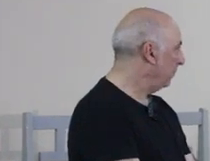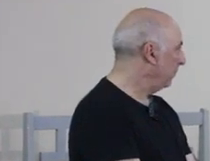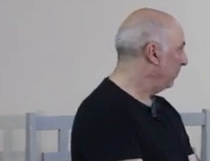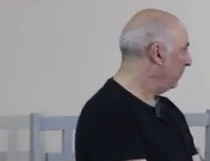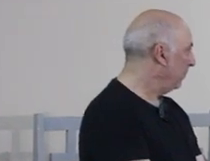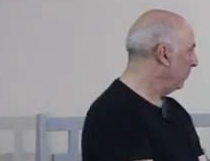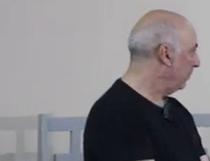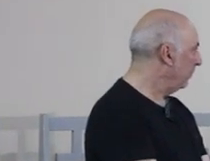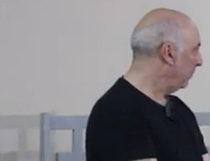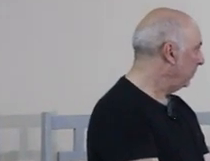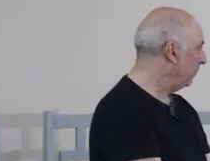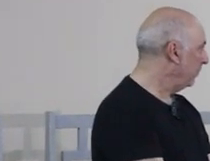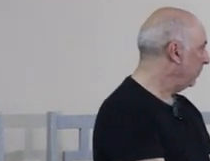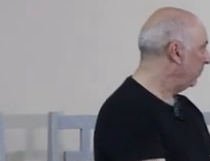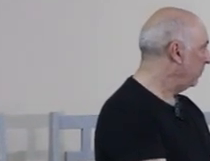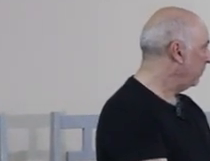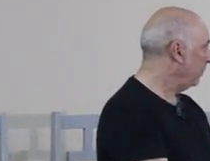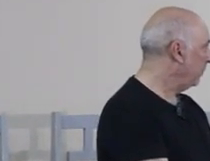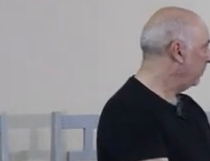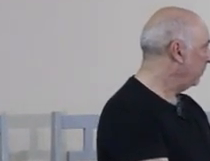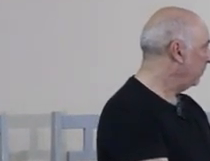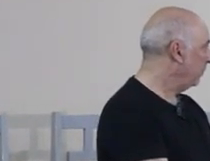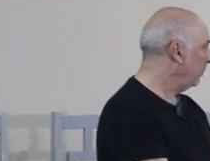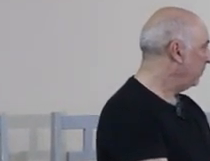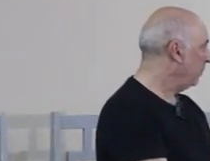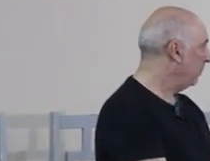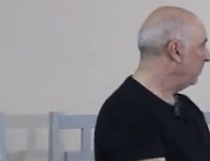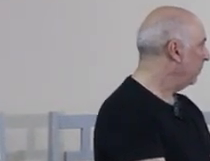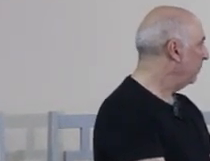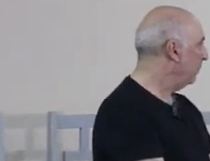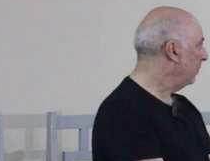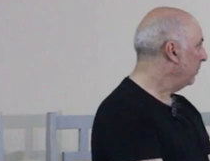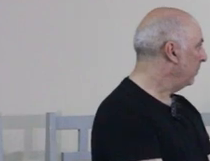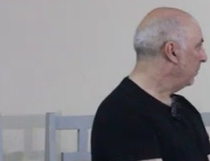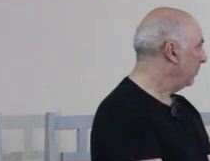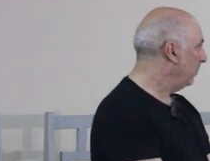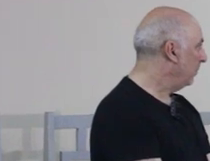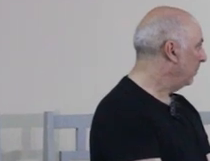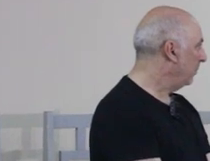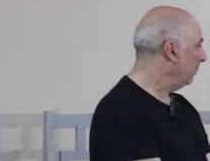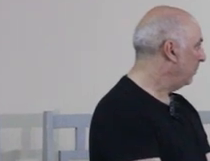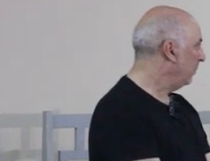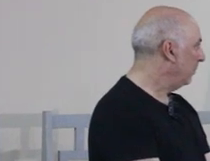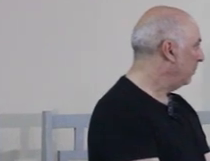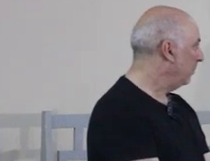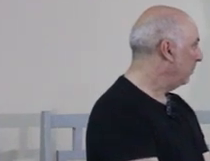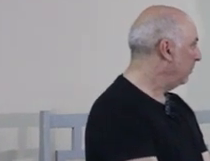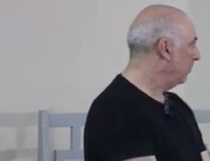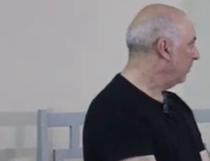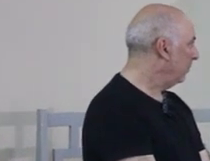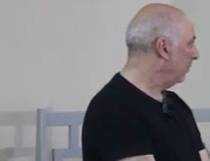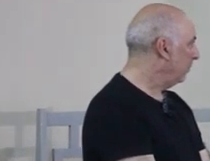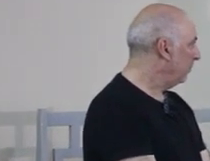desse resgate para Paranaguá, eu acho que é muito importante que haja esse envolvimento. Mas esse envolvimento,